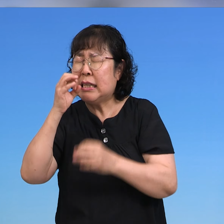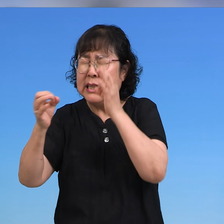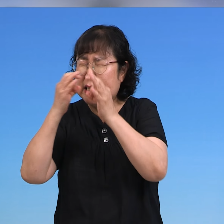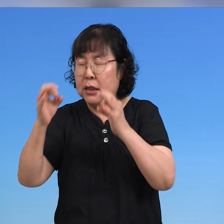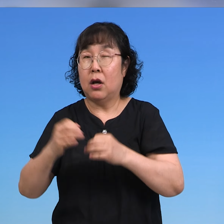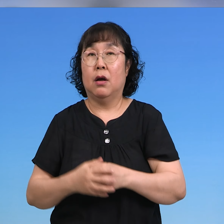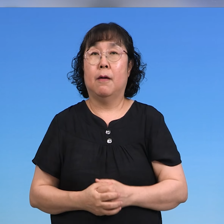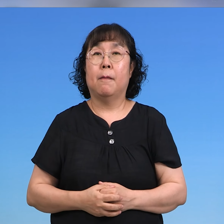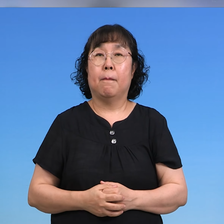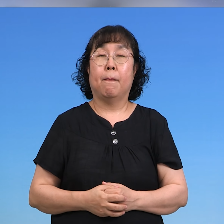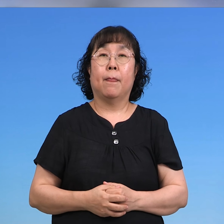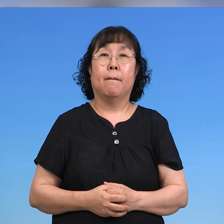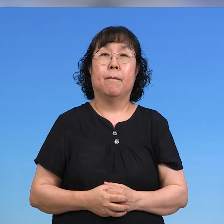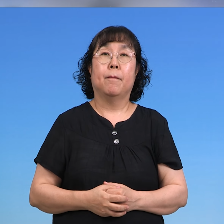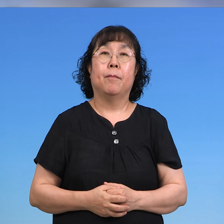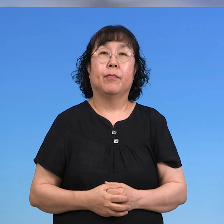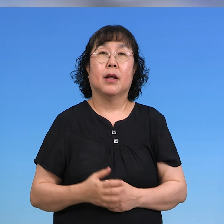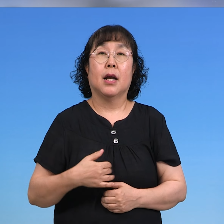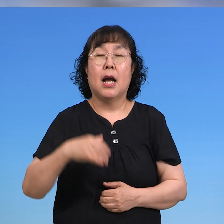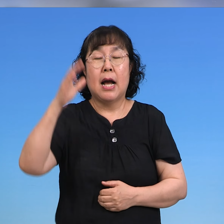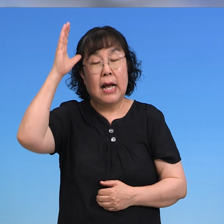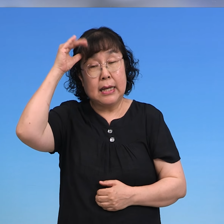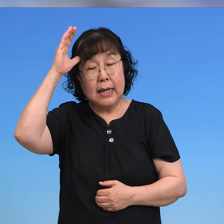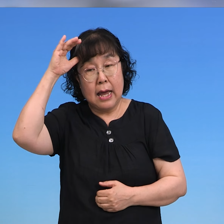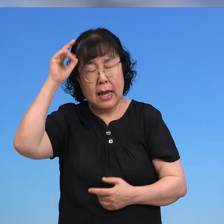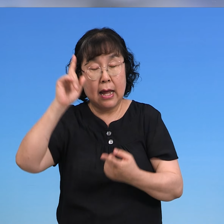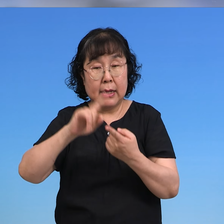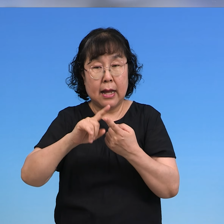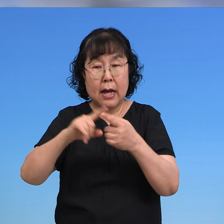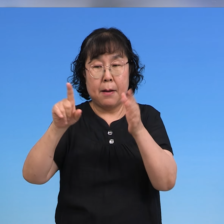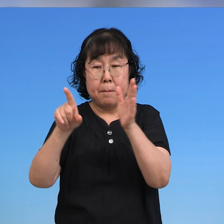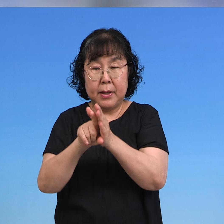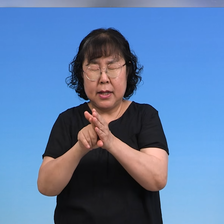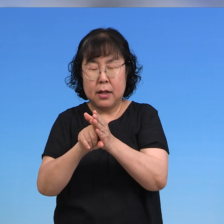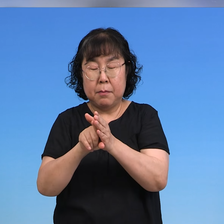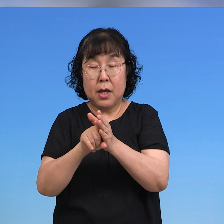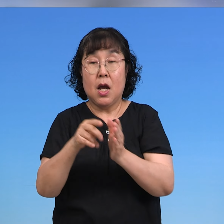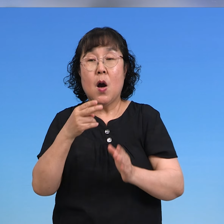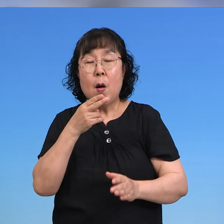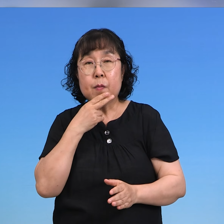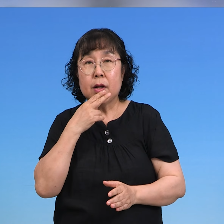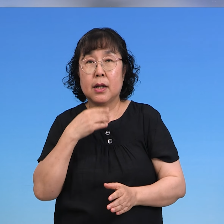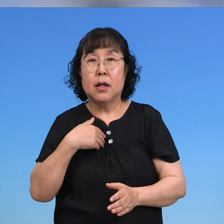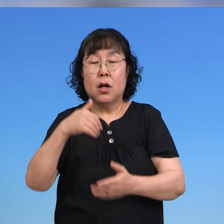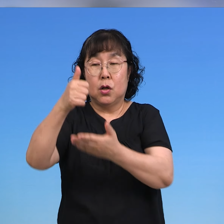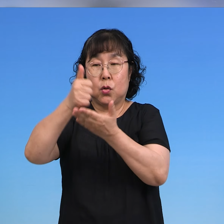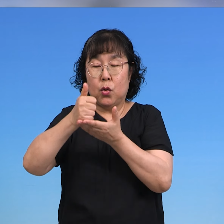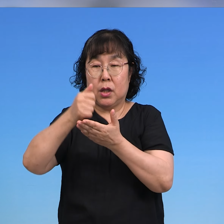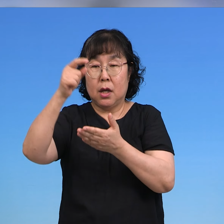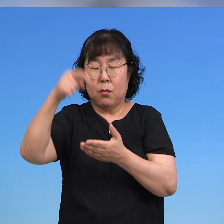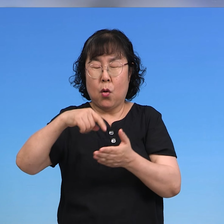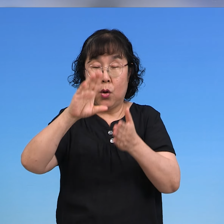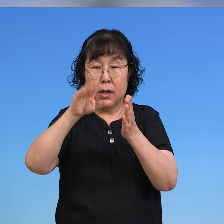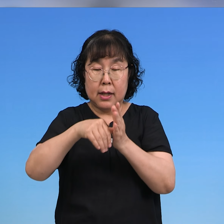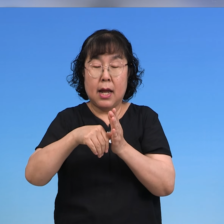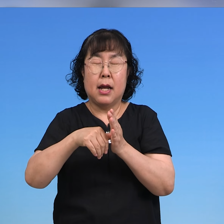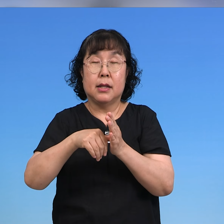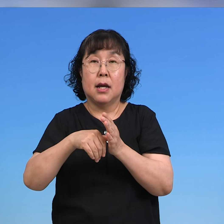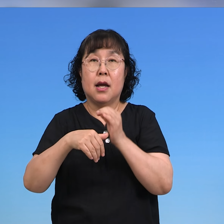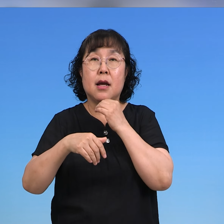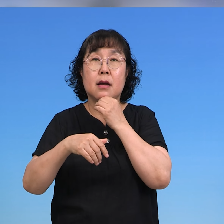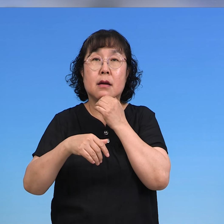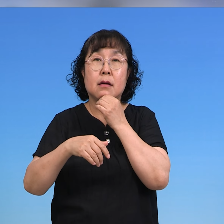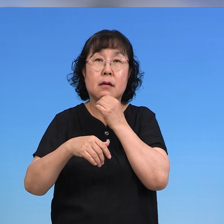설교를 준비하다가 얘가 이게 주인에 대한 믿음이 없어서 그런 걸 그랬어요. 제가 다음부터 손님 왔는데 지저면 내가 이렇게 꾸짖으라고